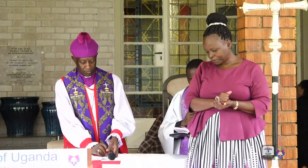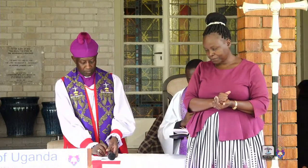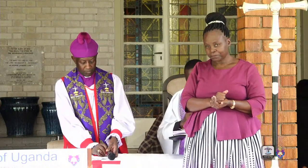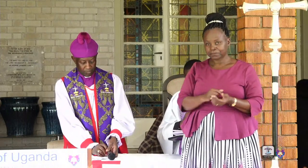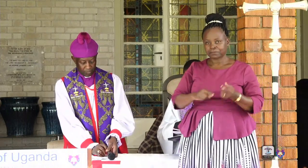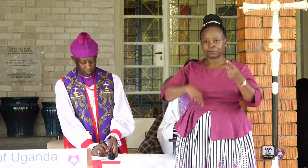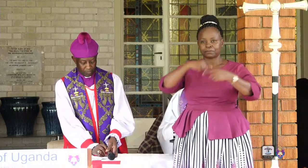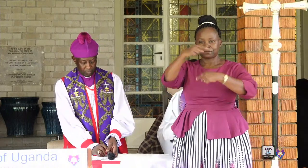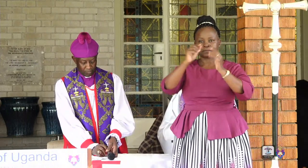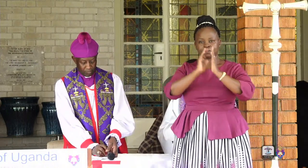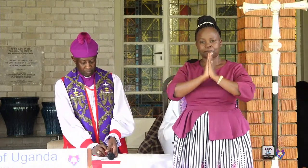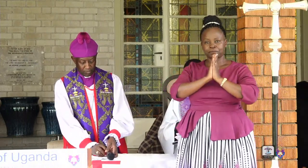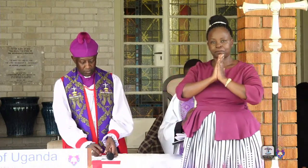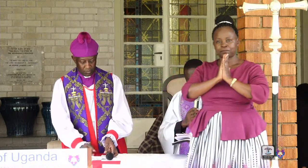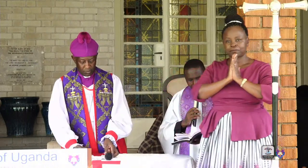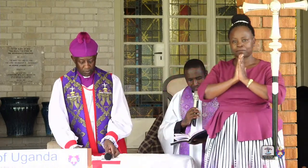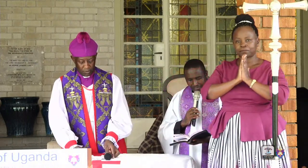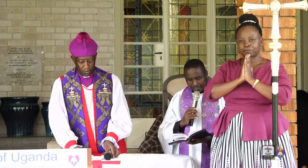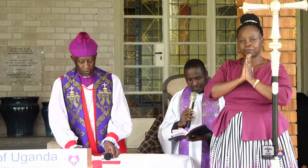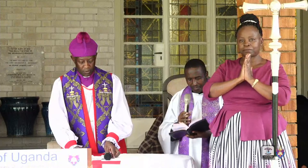Katwongera okwegayirira.